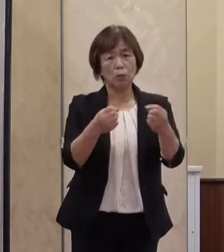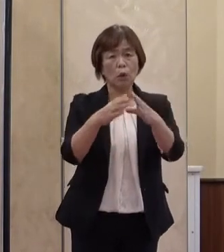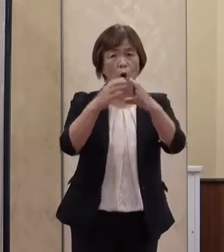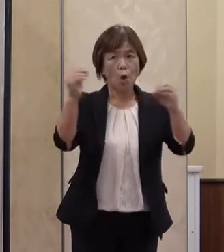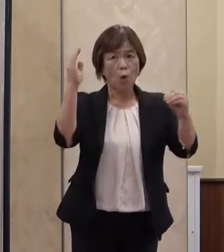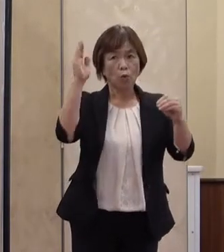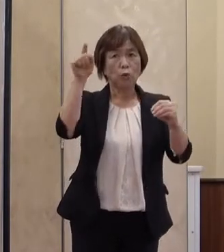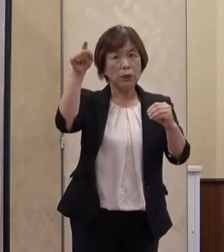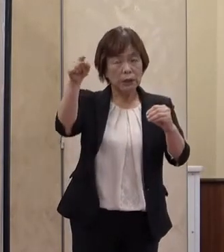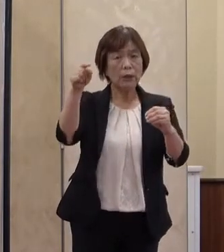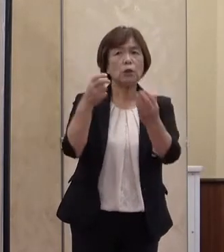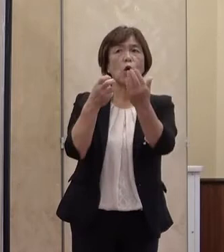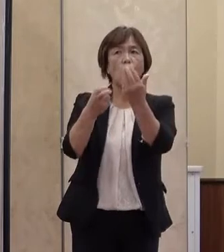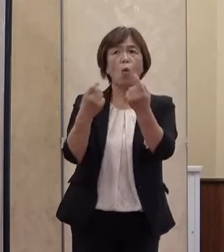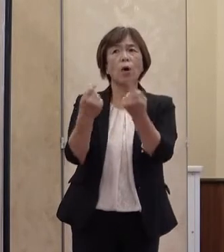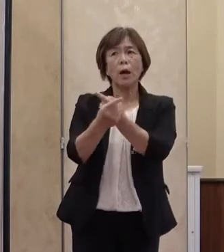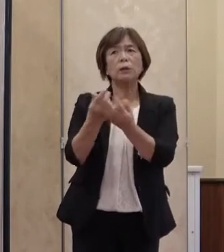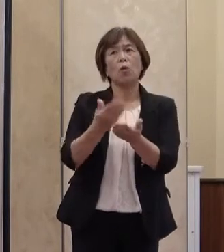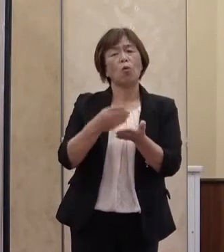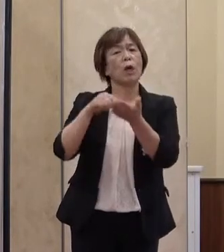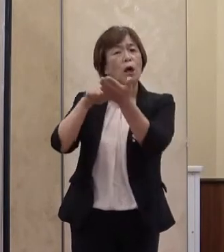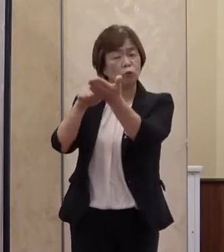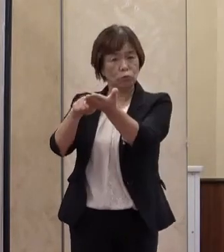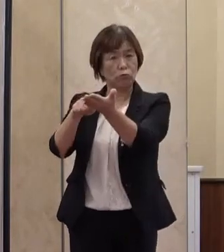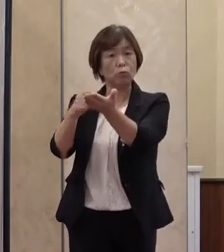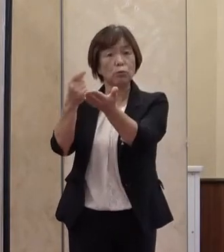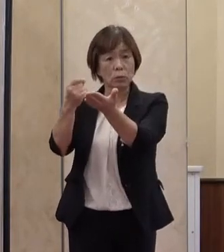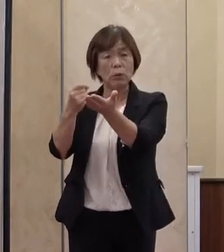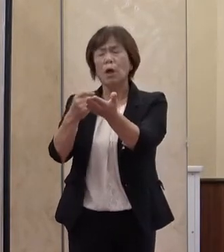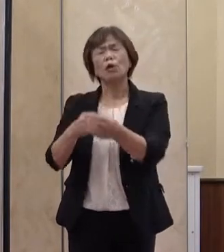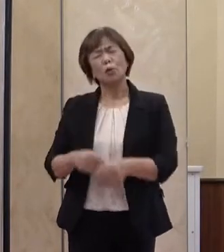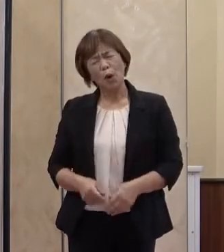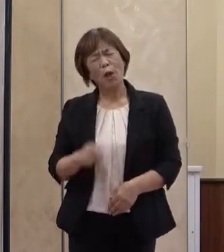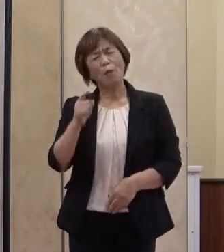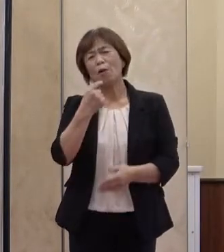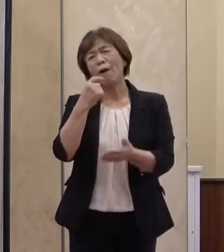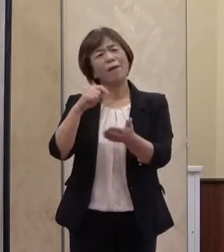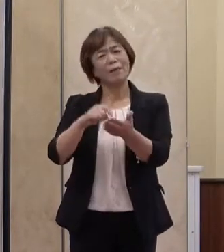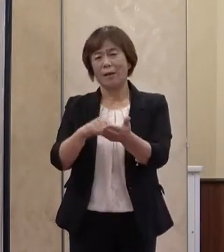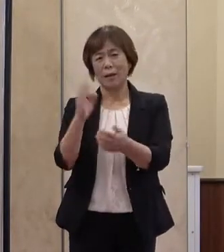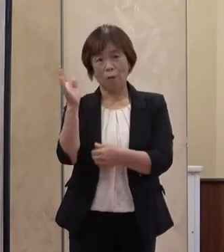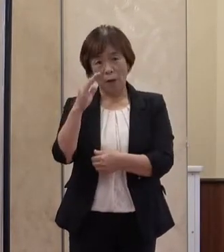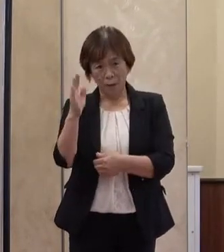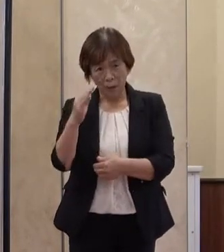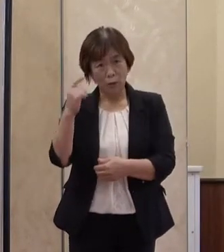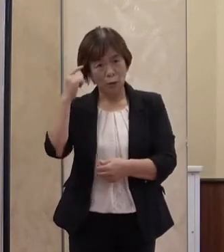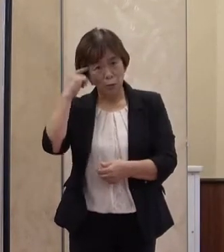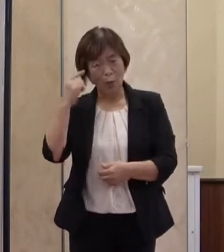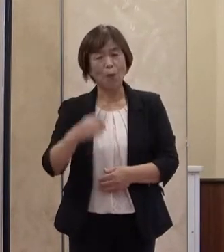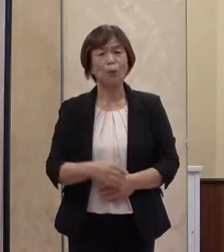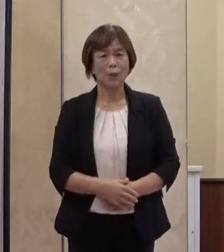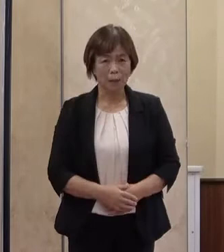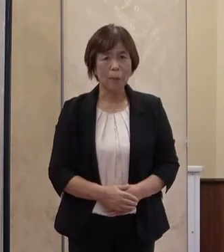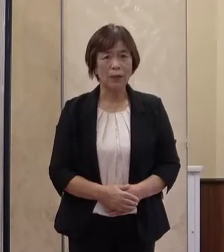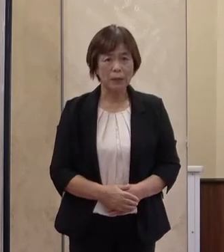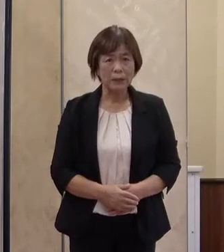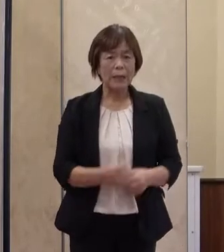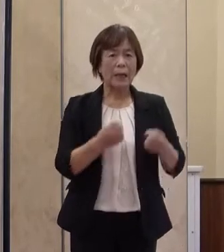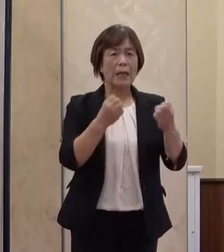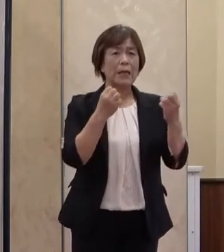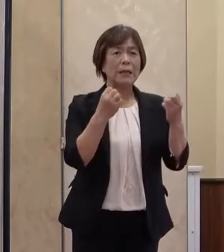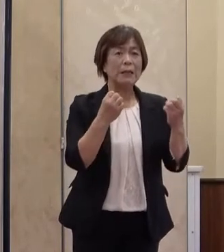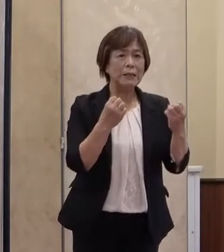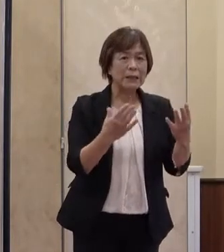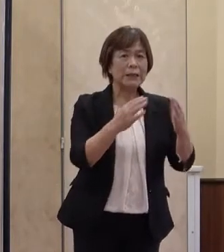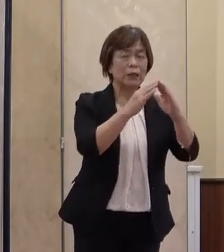対して法改正をお願いする。で、これも簡単な法改正ではないと思いますが、維新の会も、日